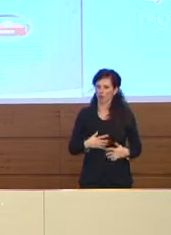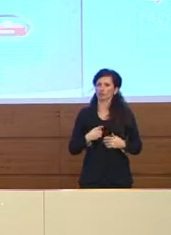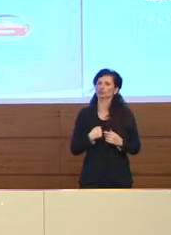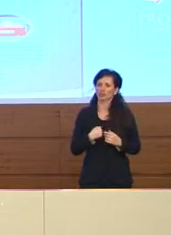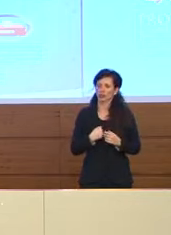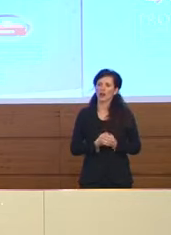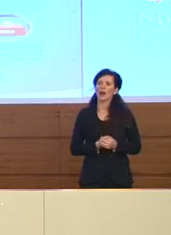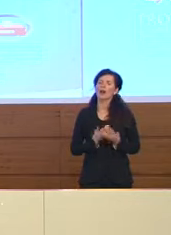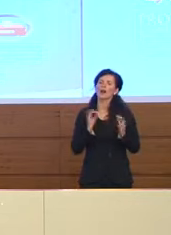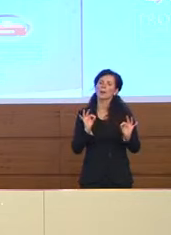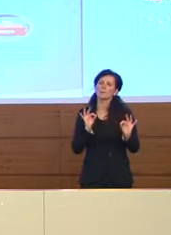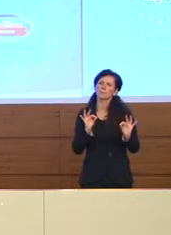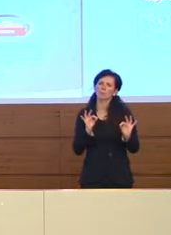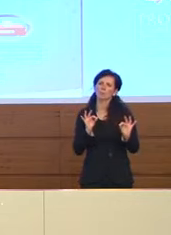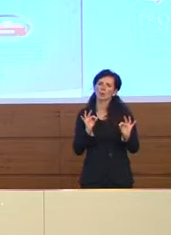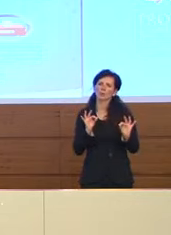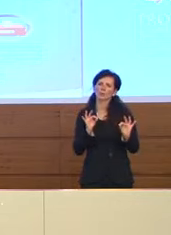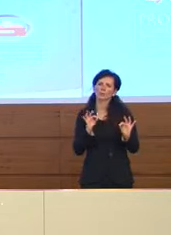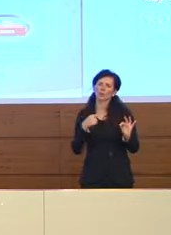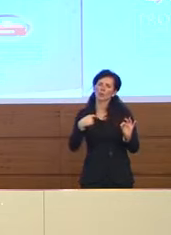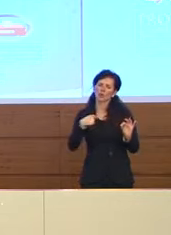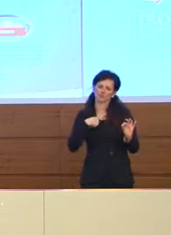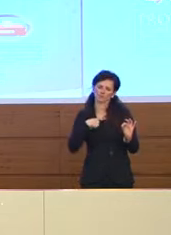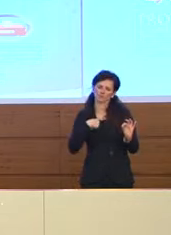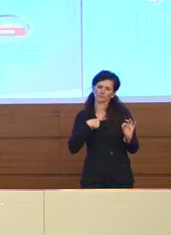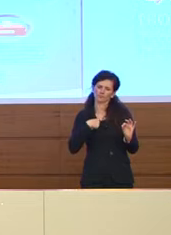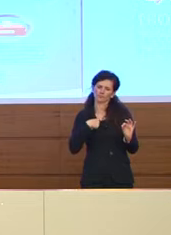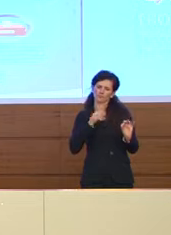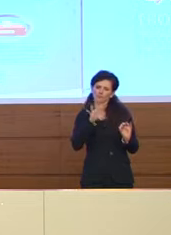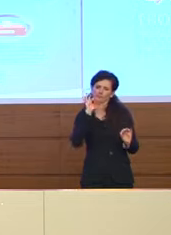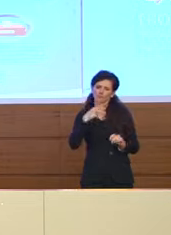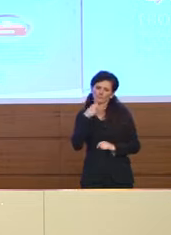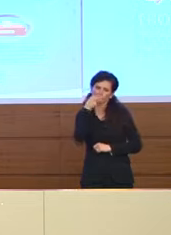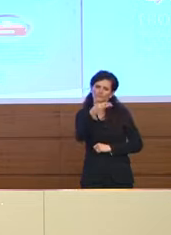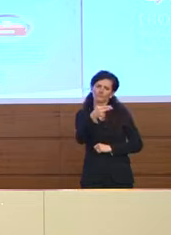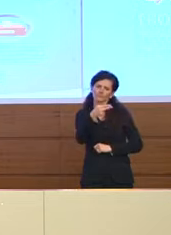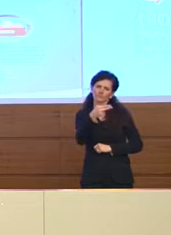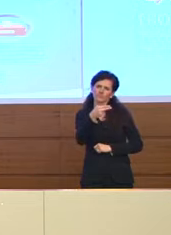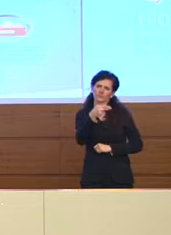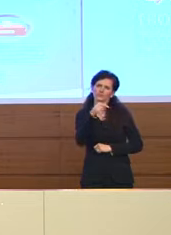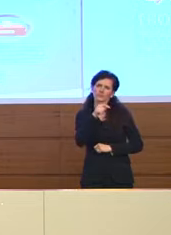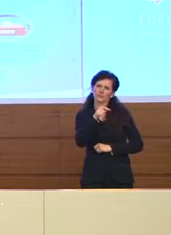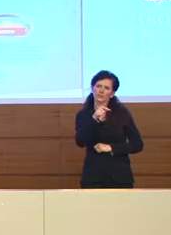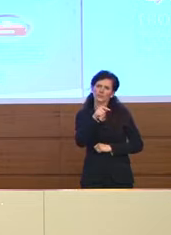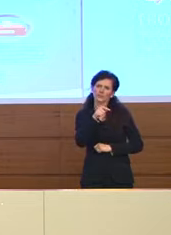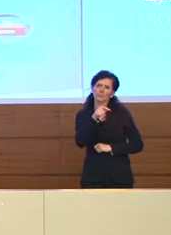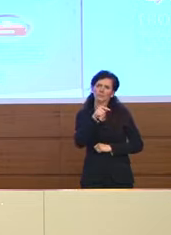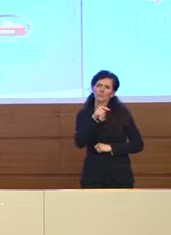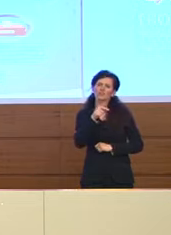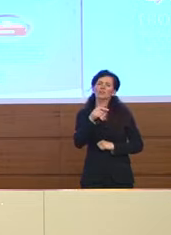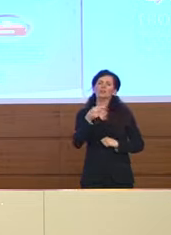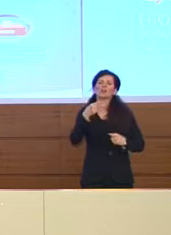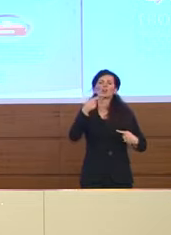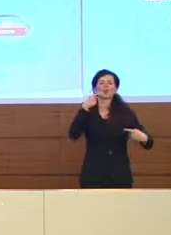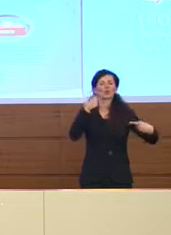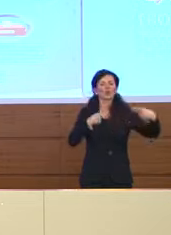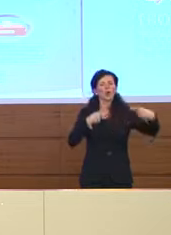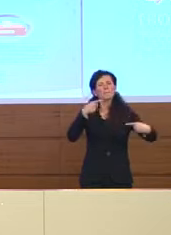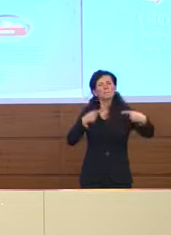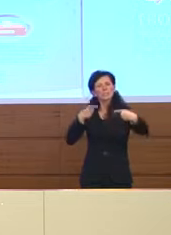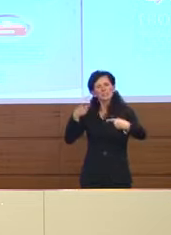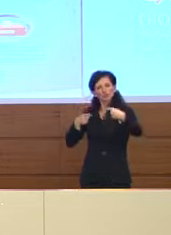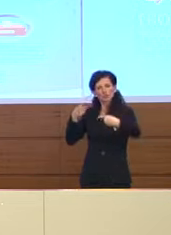personalmente ho definito la virtuosa competizione per l'identificazione